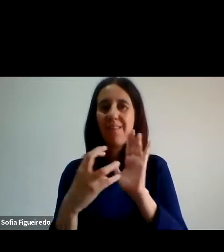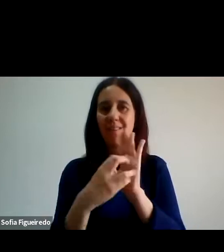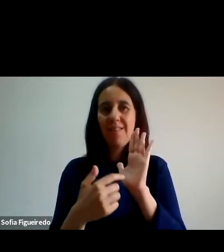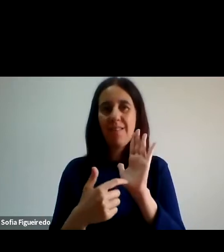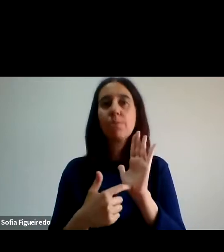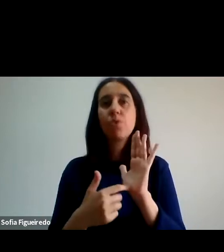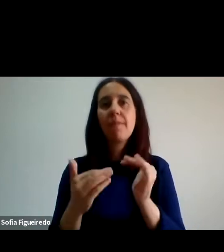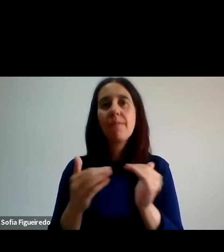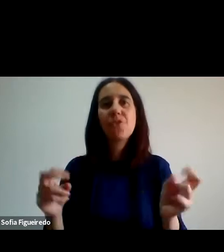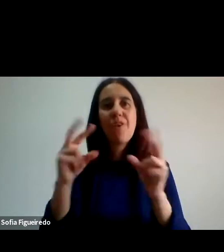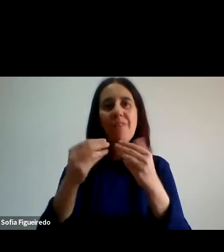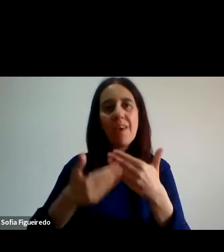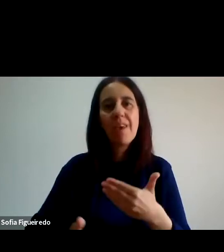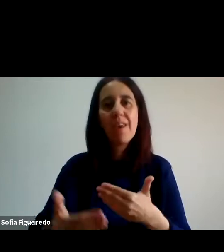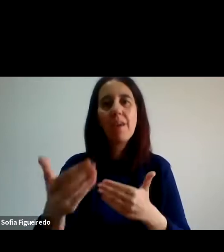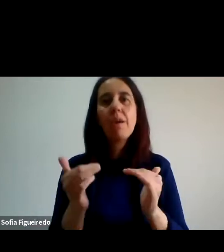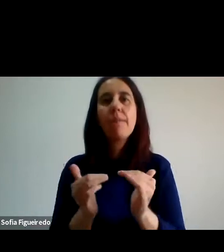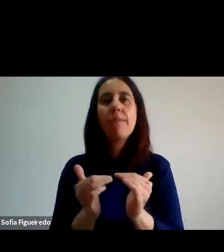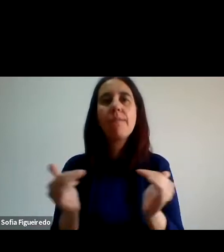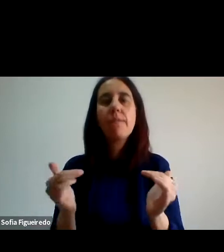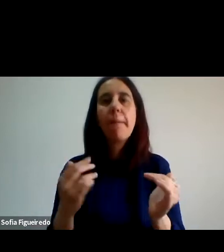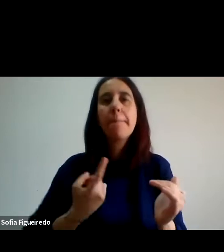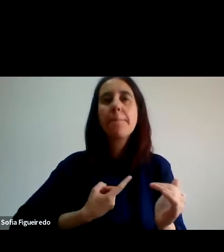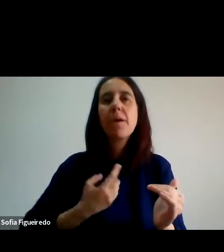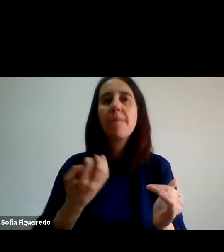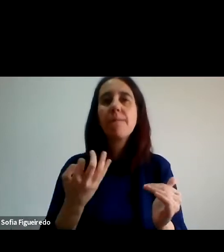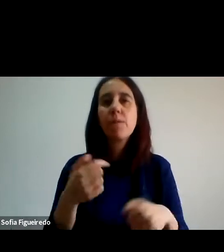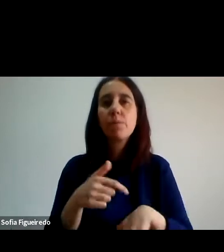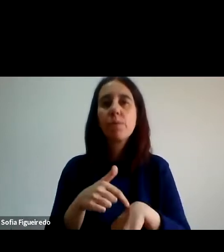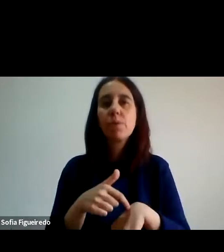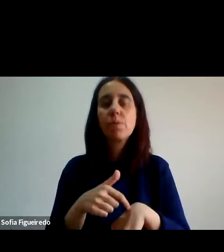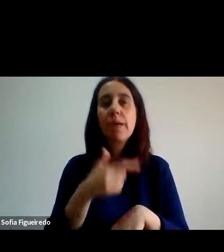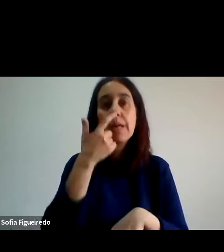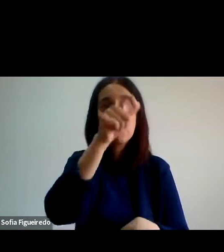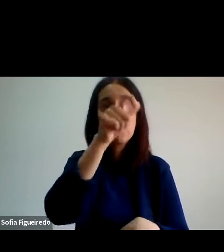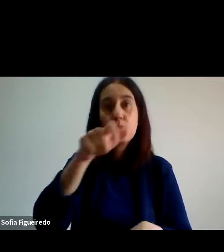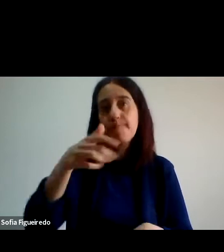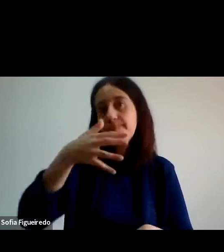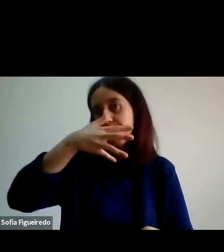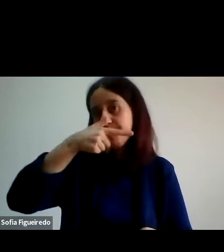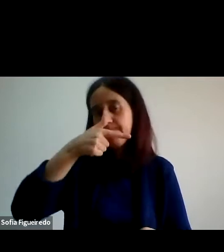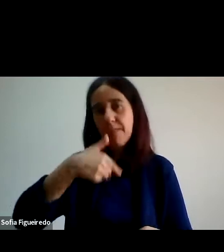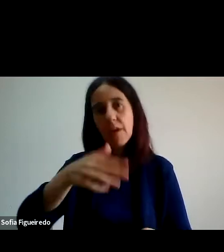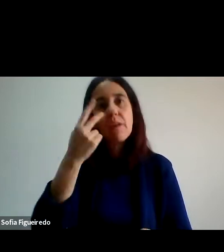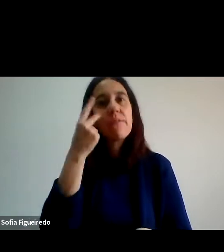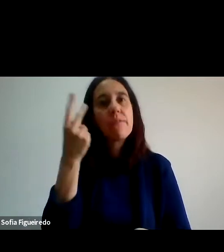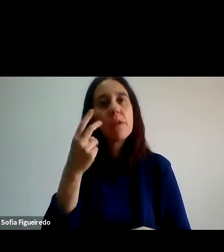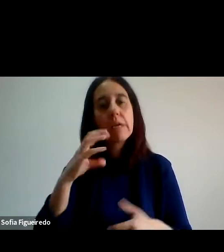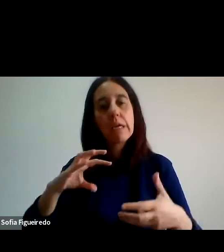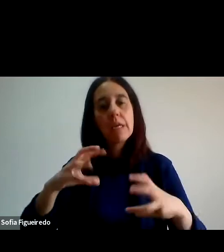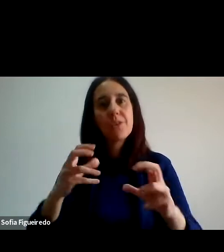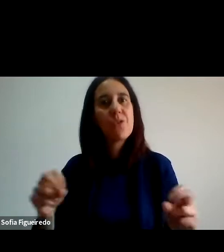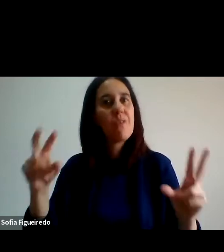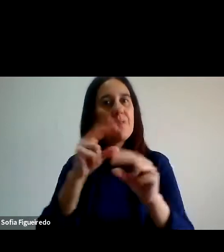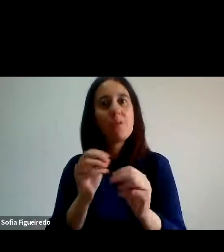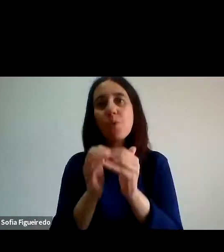numa nova fase. Nós vamos entrar numa fase em que temos de facto um momento em que as pessoas vão, infelizmente, viver uma nova crise que todos